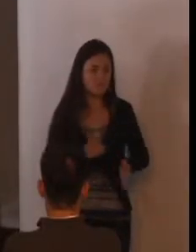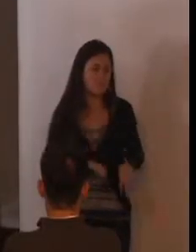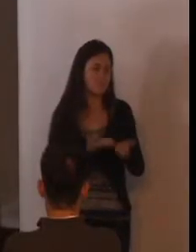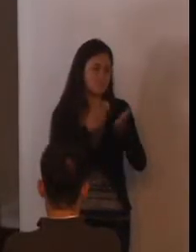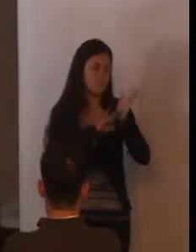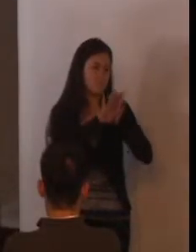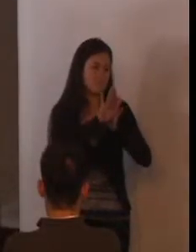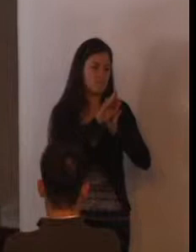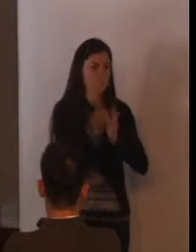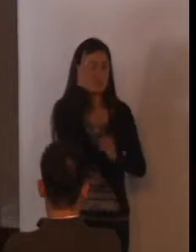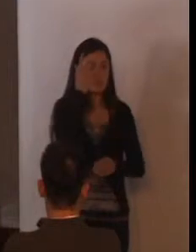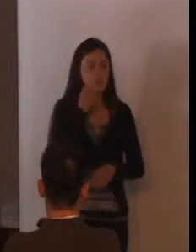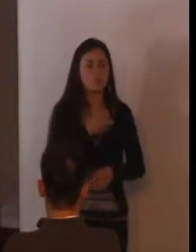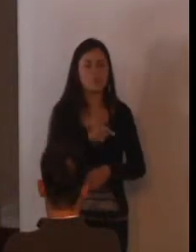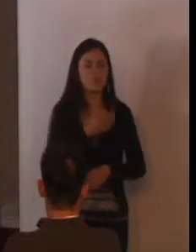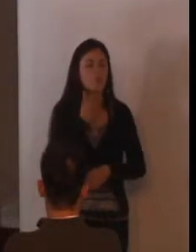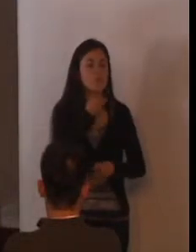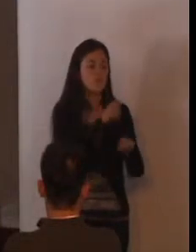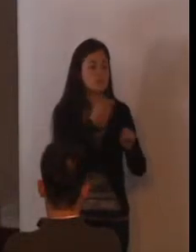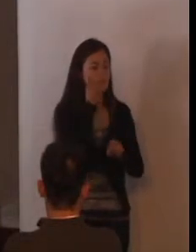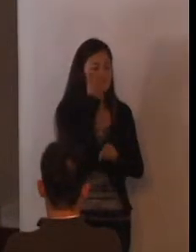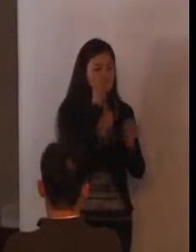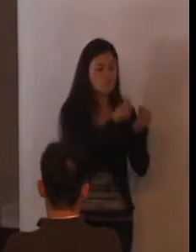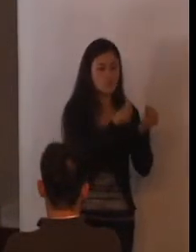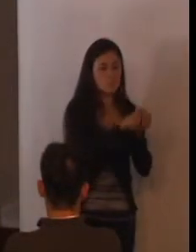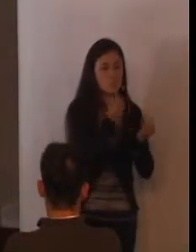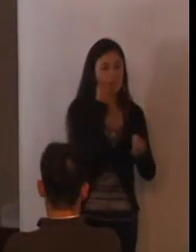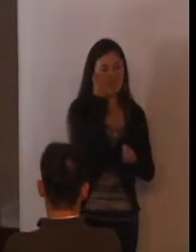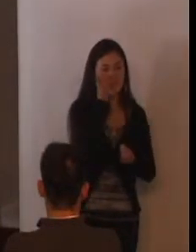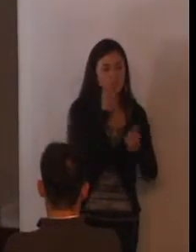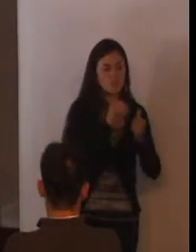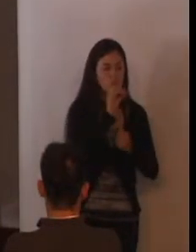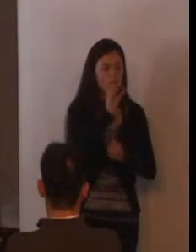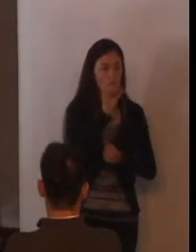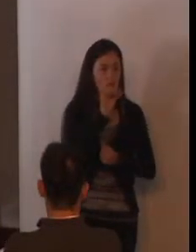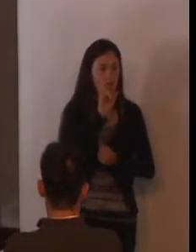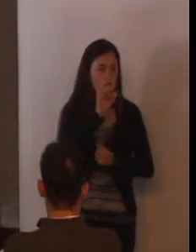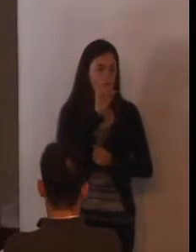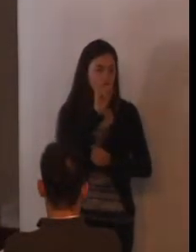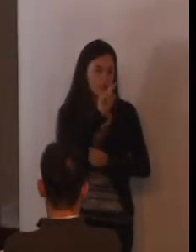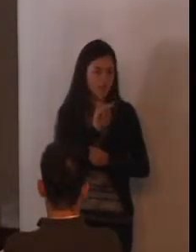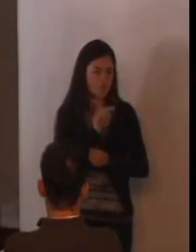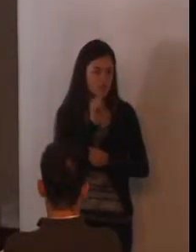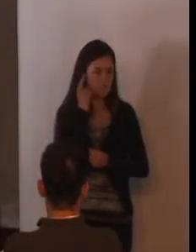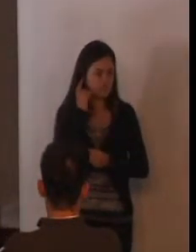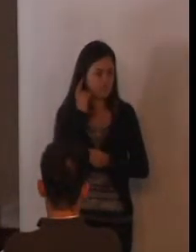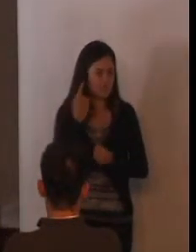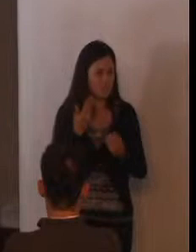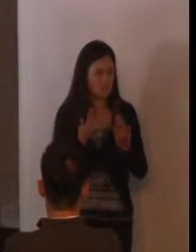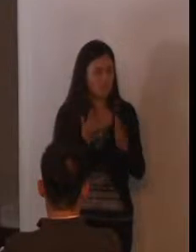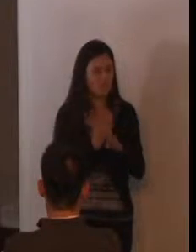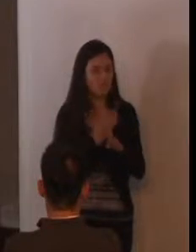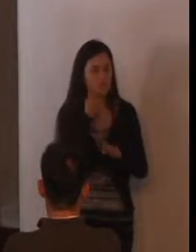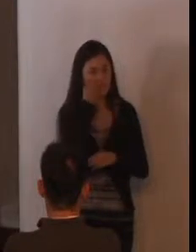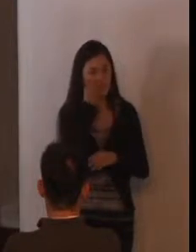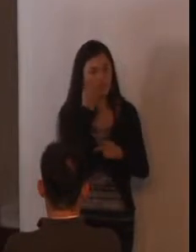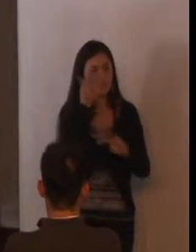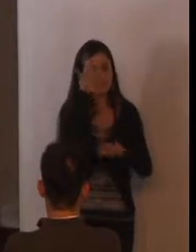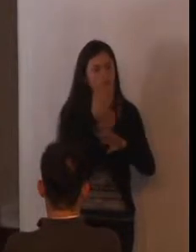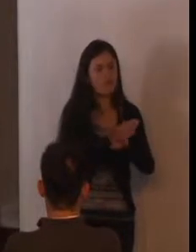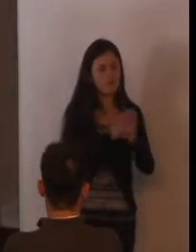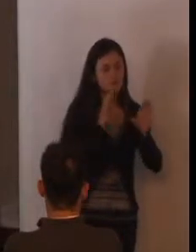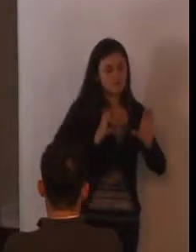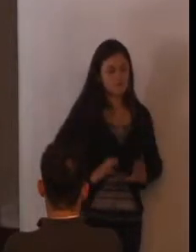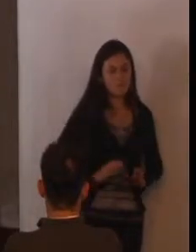de ellas está generada por las otitis con las cuales ellos están frecuentemente expuestos, bien sea por las características anatómicas